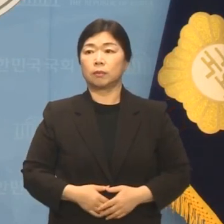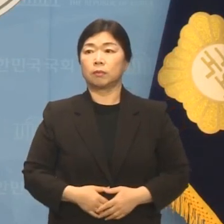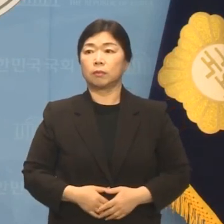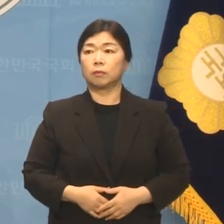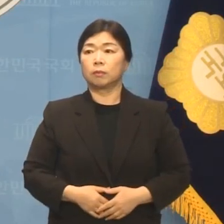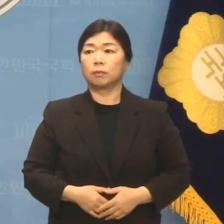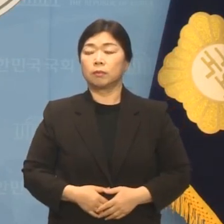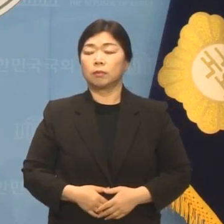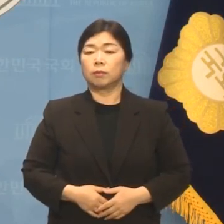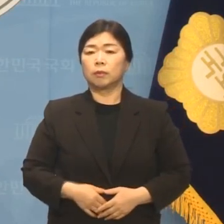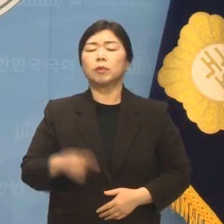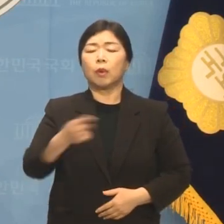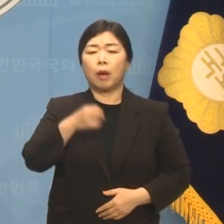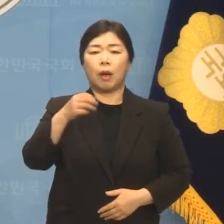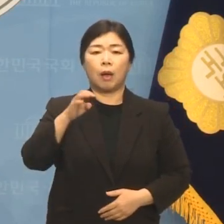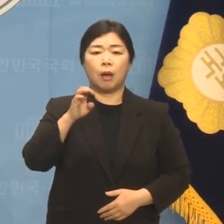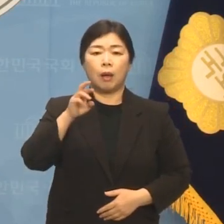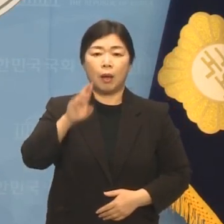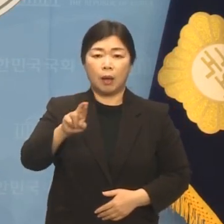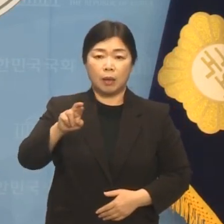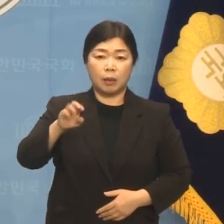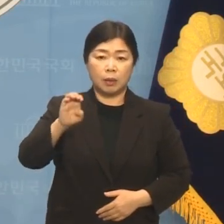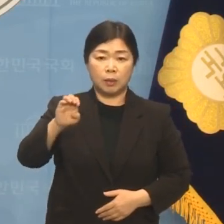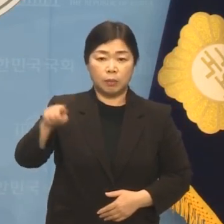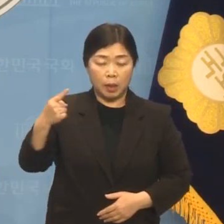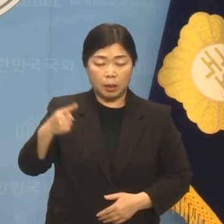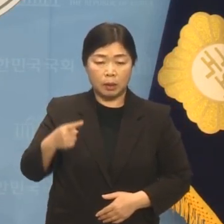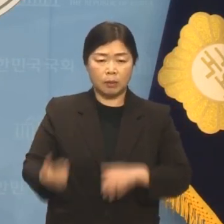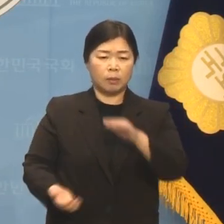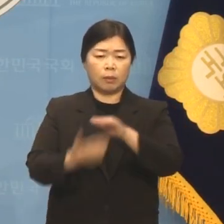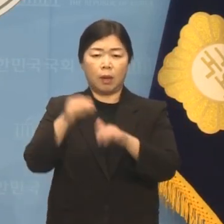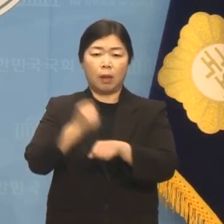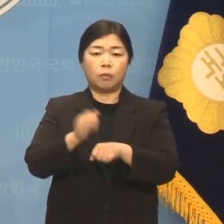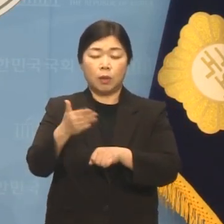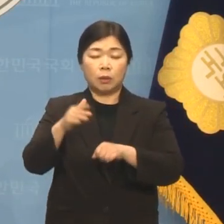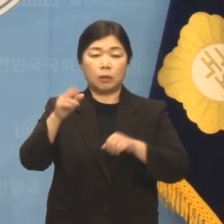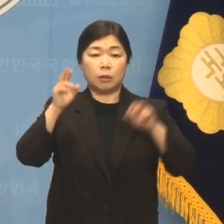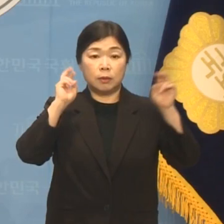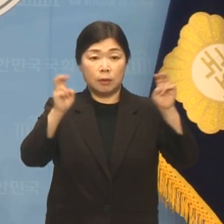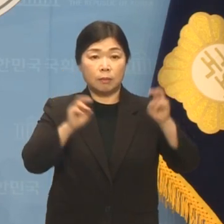그리고선 아리백을 달성해야 하는 기업을 걱정하신 것 맞습니까?